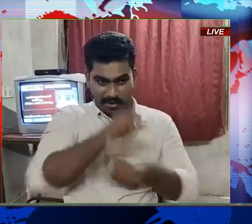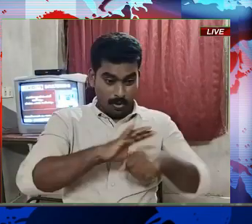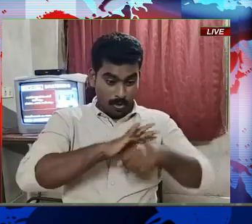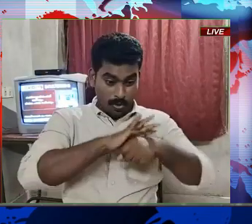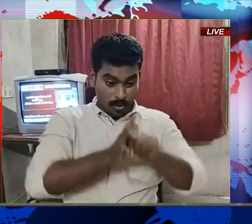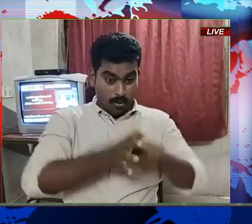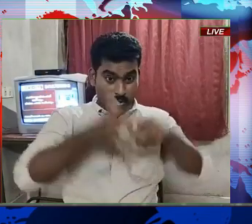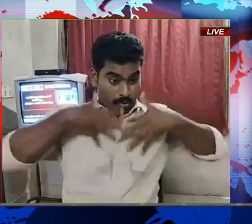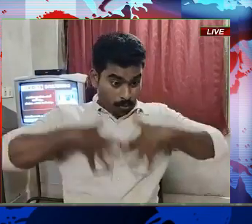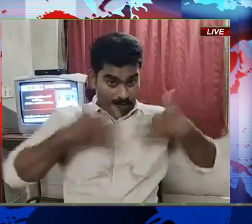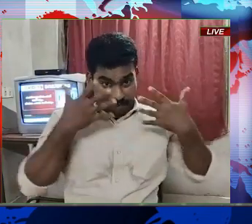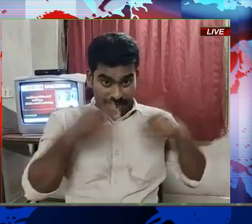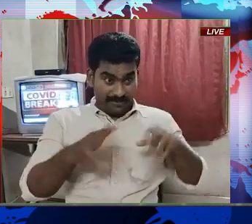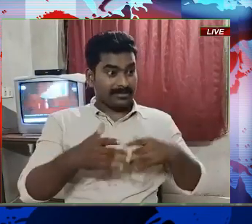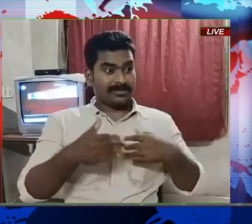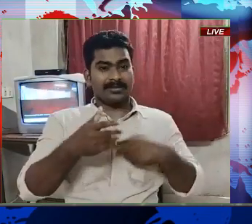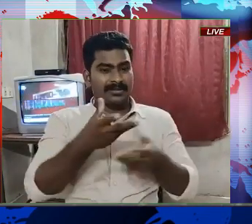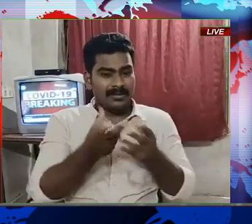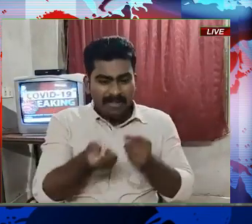മാനസിക സംഘർഷങ്ങൾക്ക്